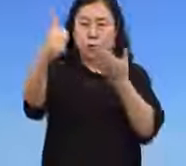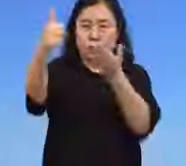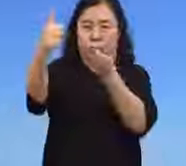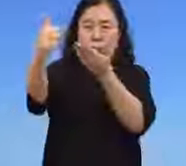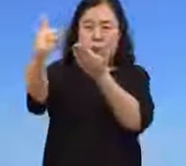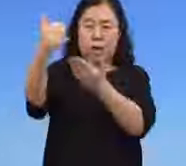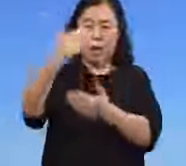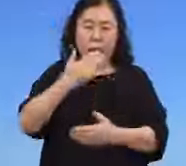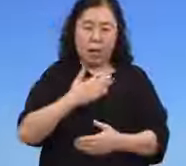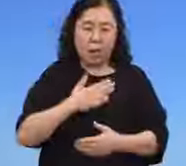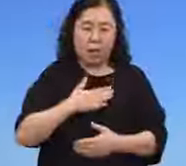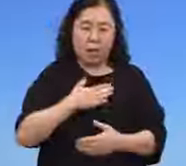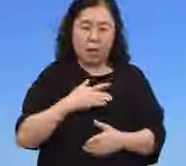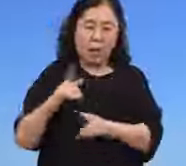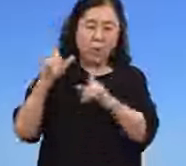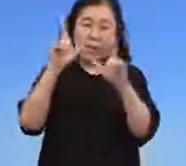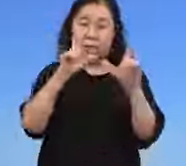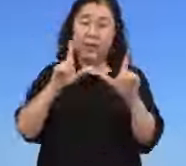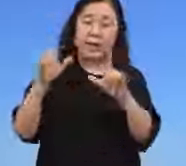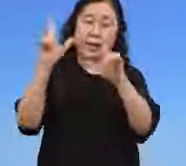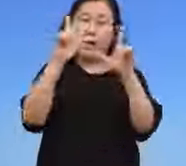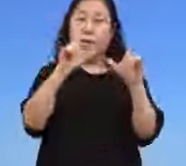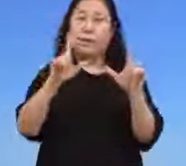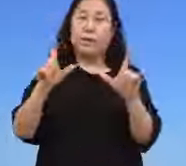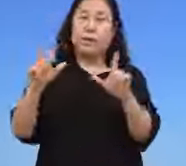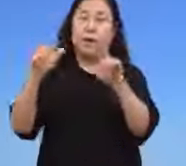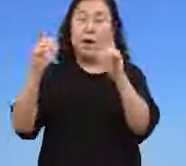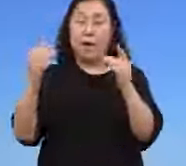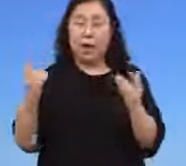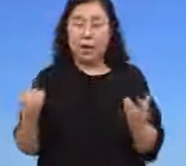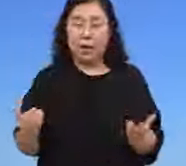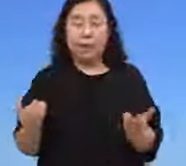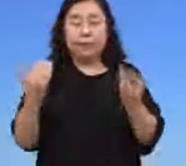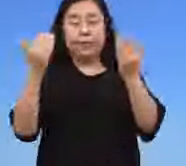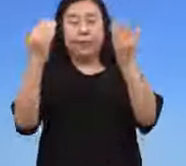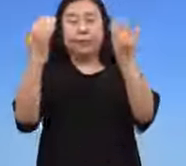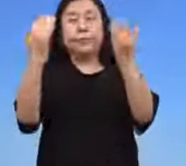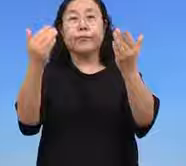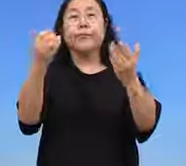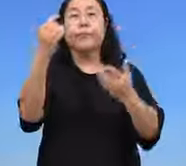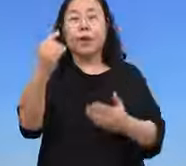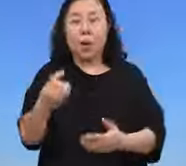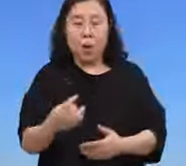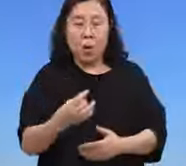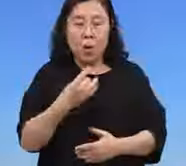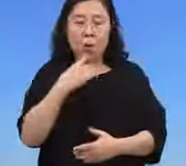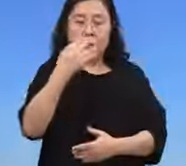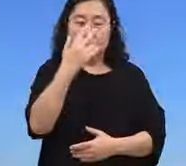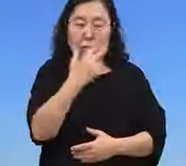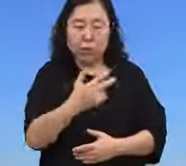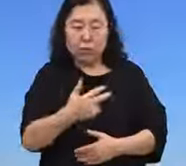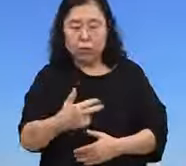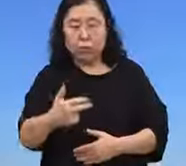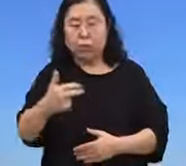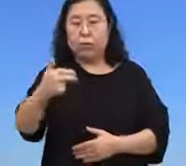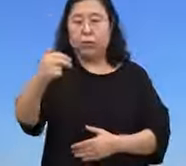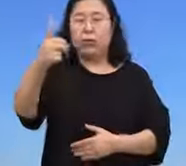주께 내 삶 드립니다. 우리 다시 한번 이 은혜를 사모합니다. 오직 주의 사랑에